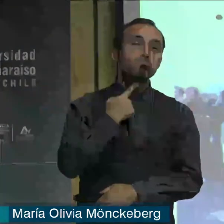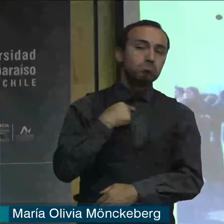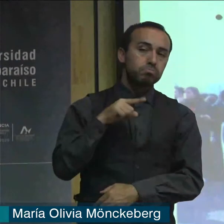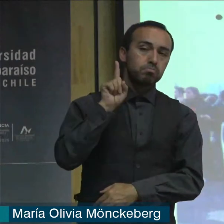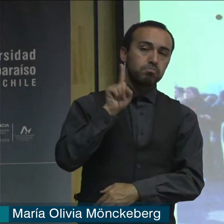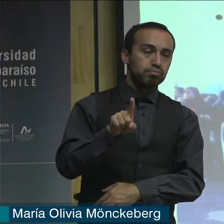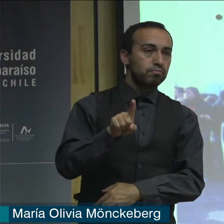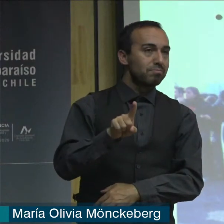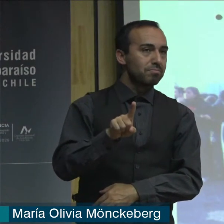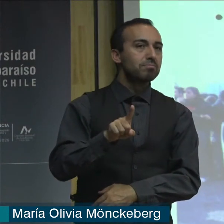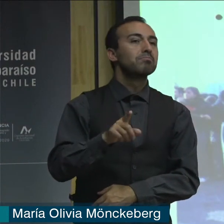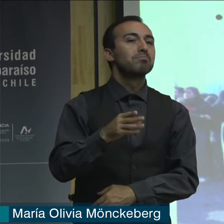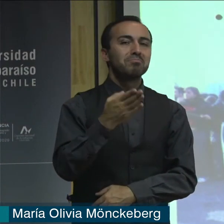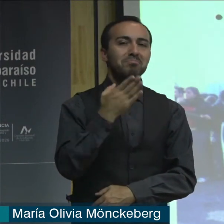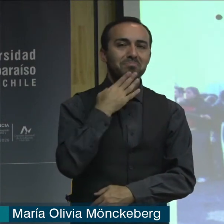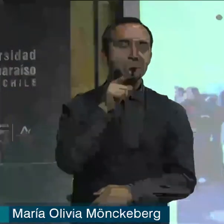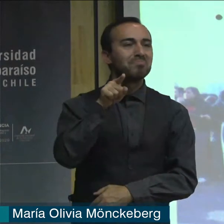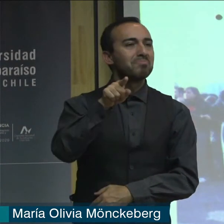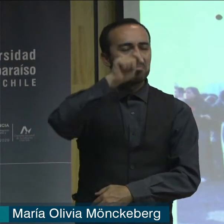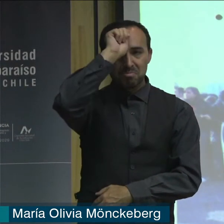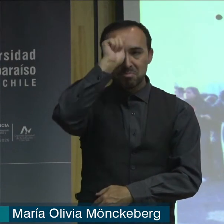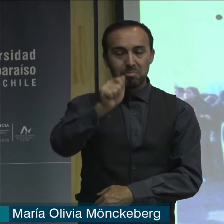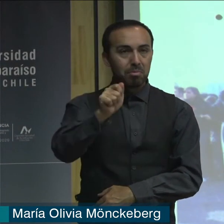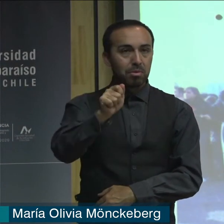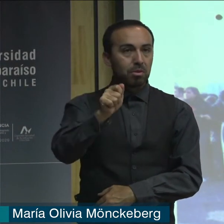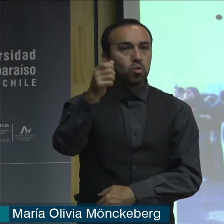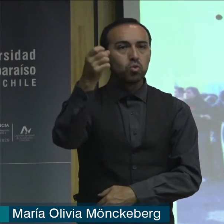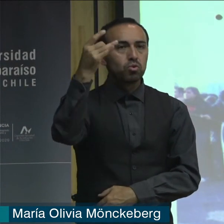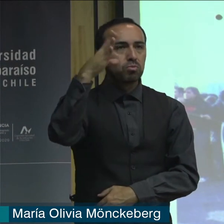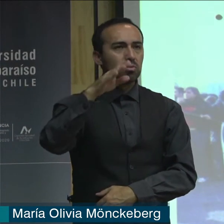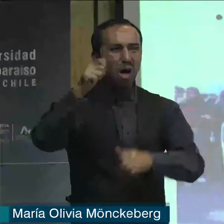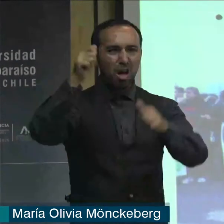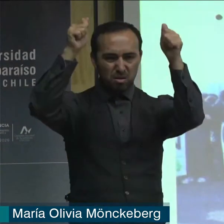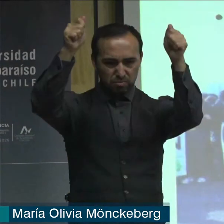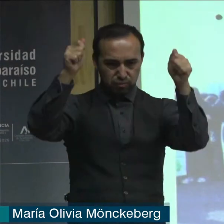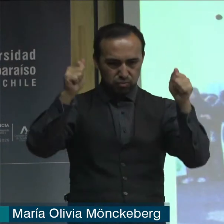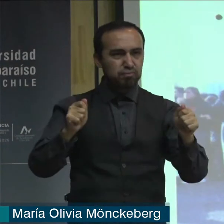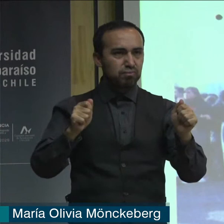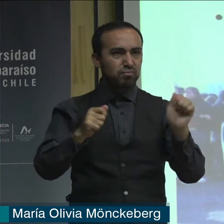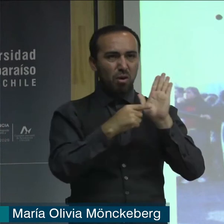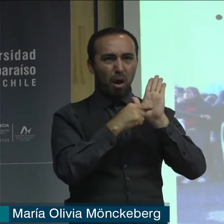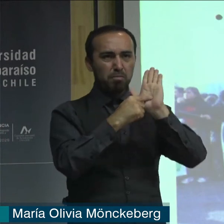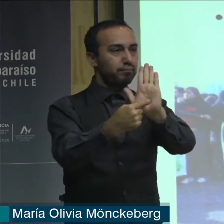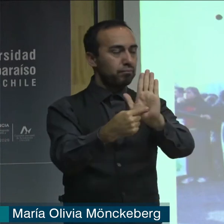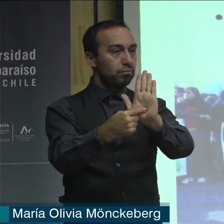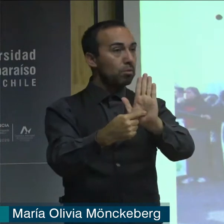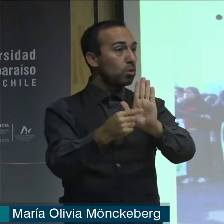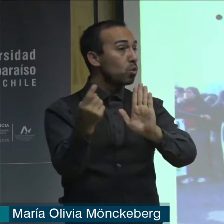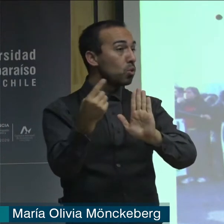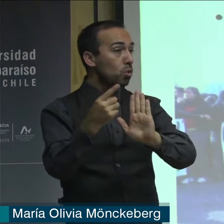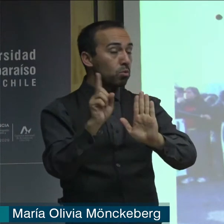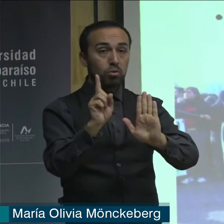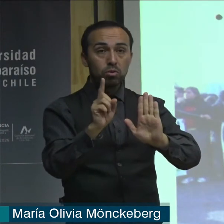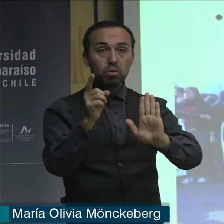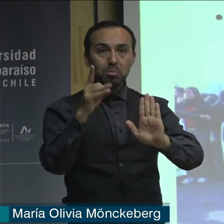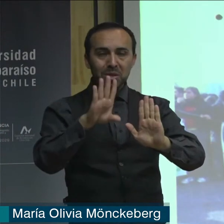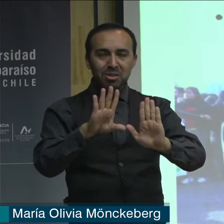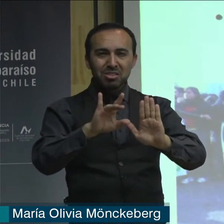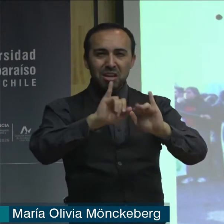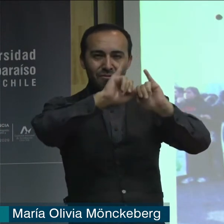que reconocerle es que además no era solo la pancarta O sea era simultáneamente esa capacidad de convocatoria